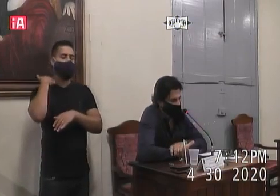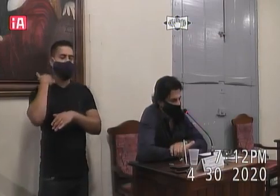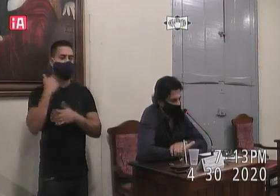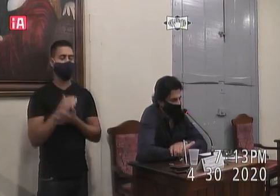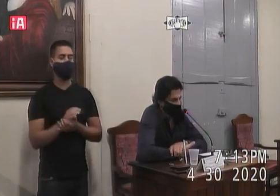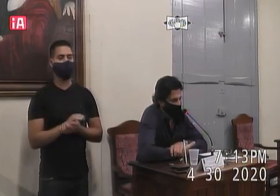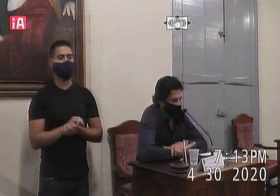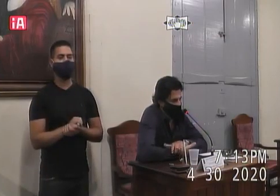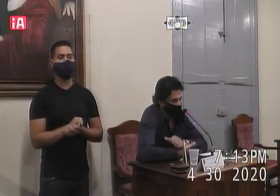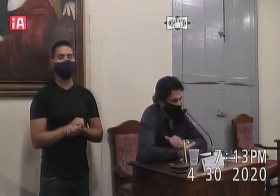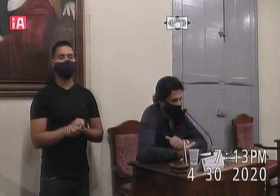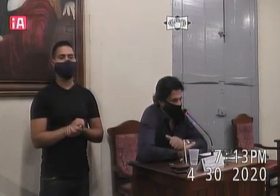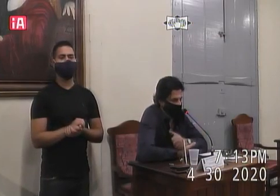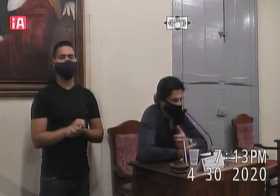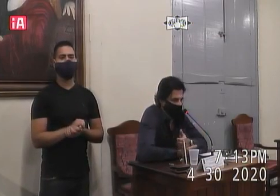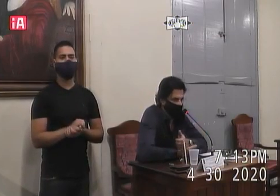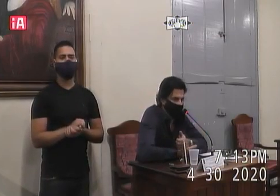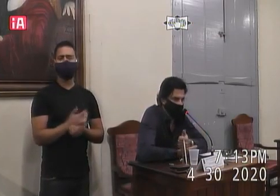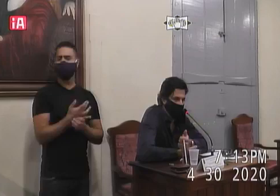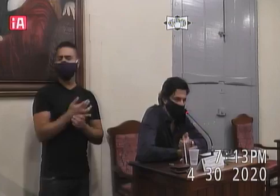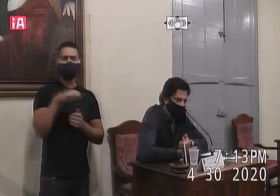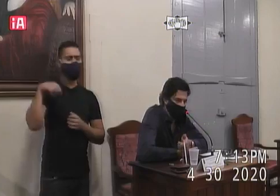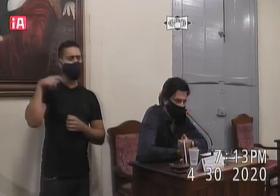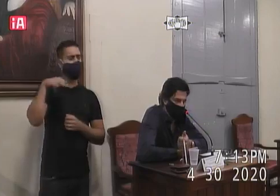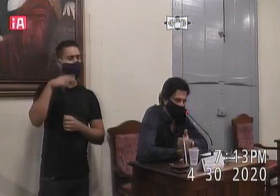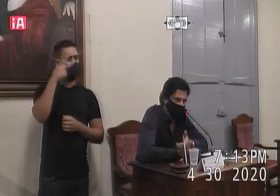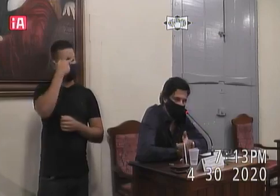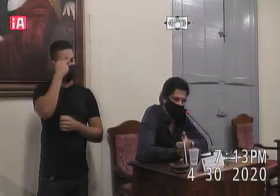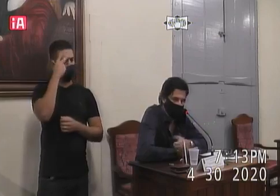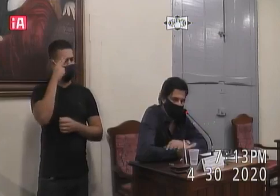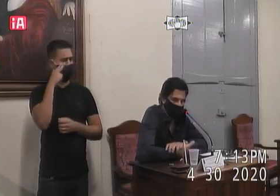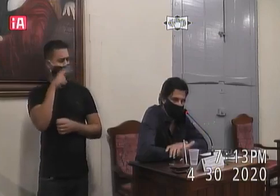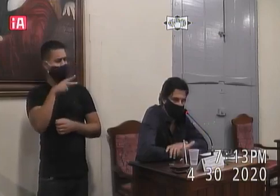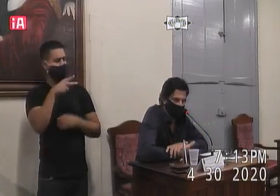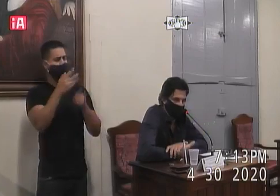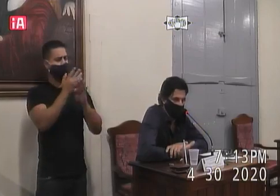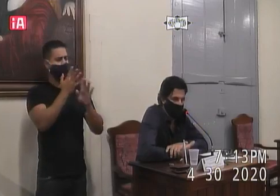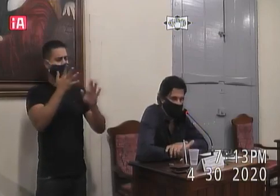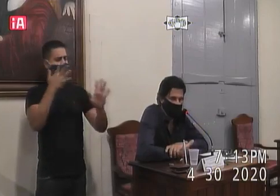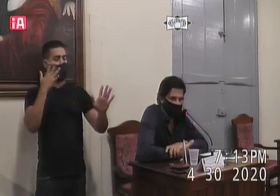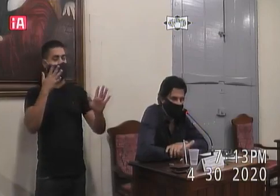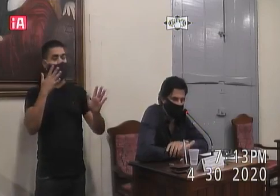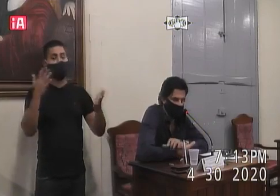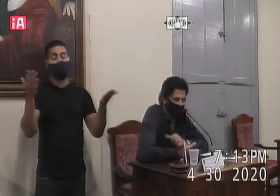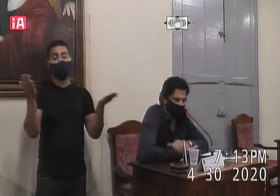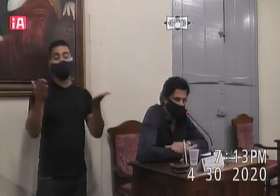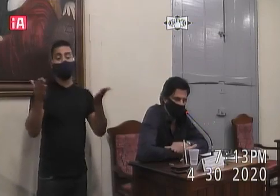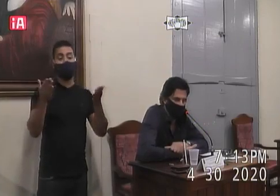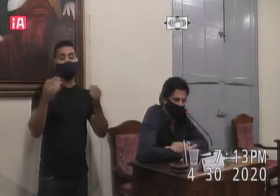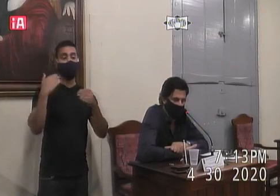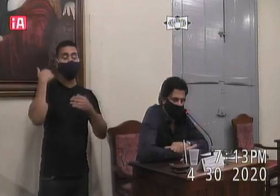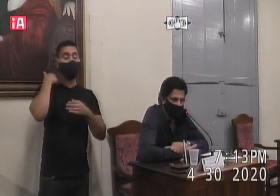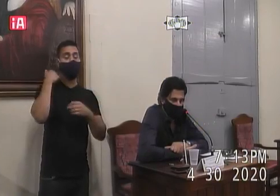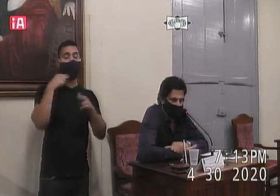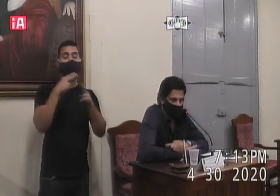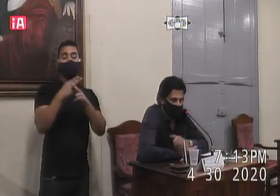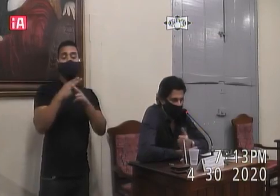gente vê filas quilométricas, hoje em volta ali da Caixa